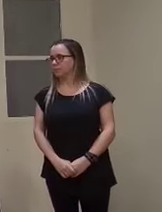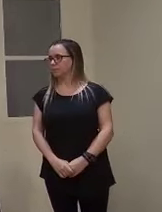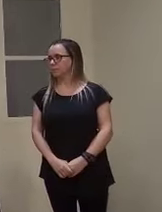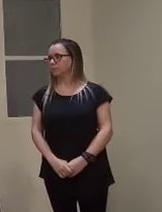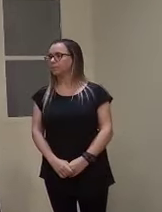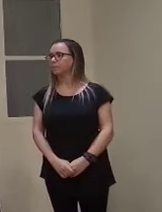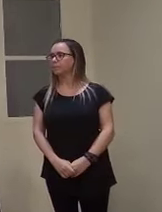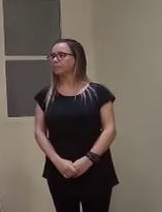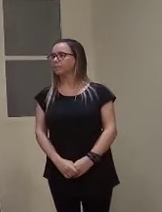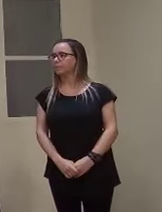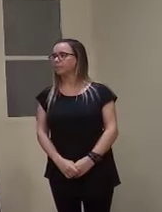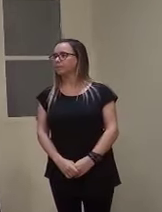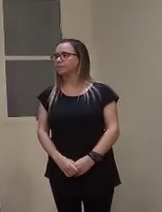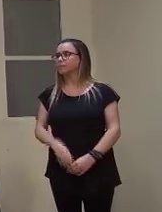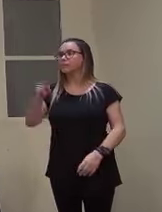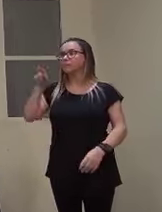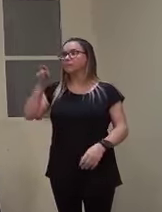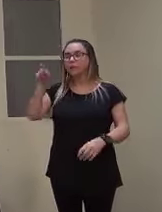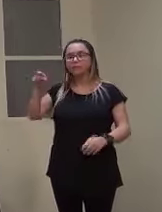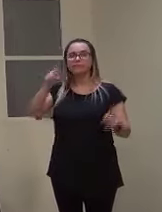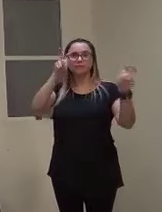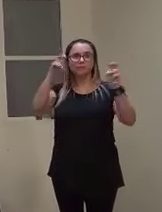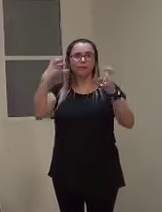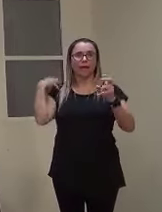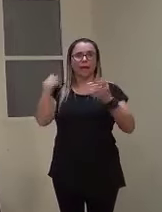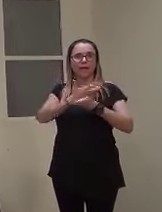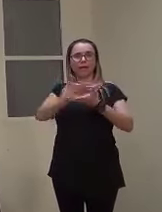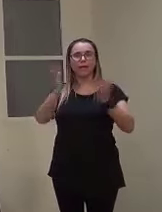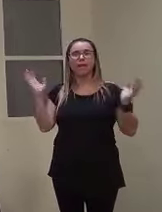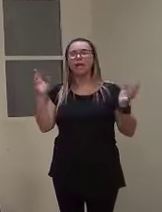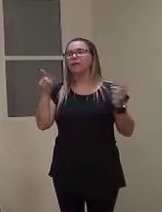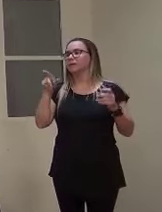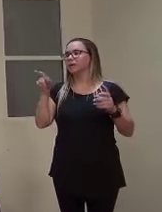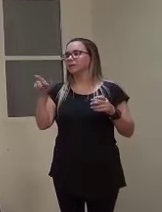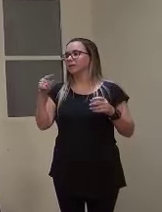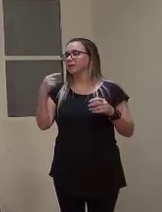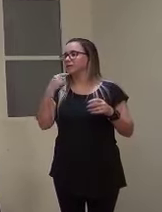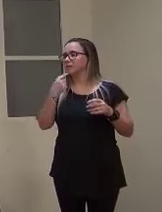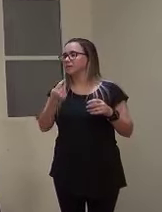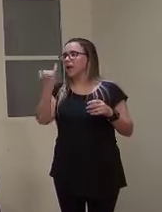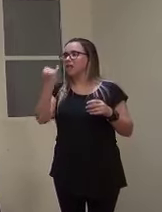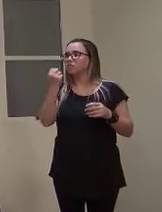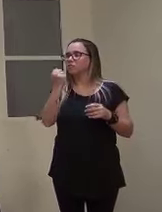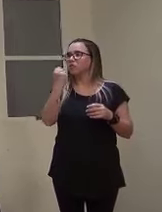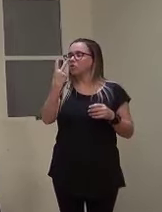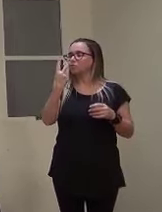en este marco general cúbico y cómodos